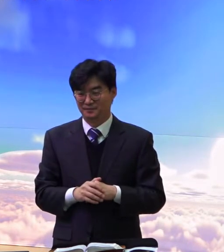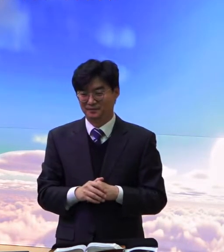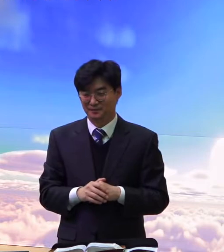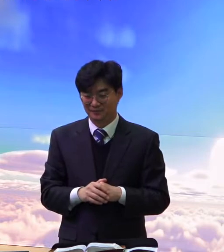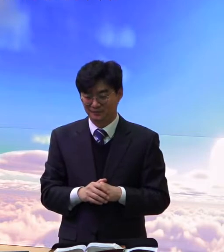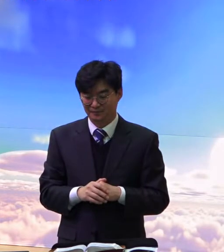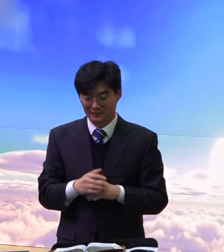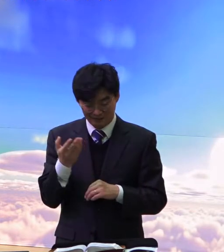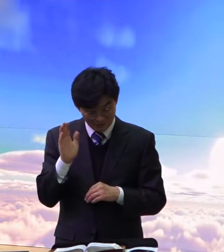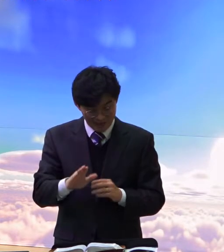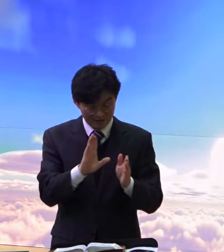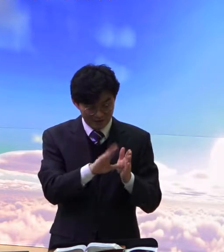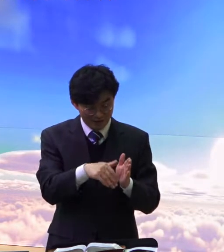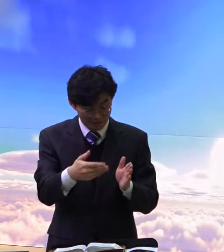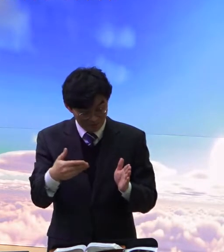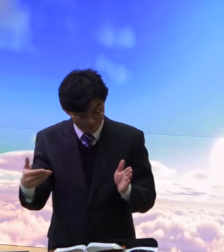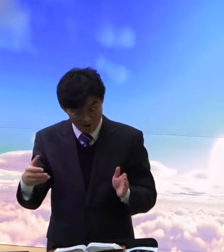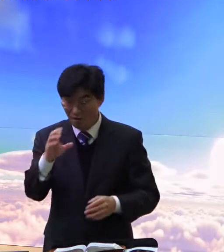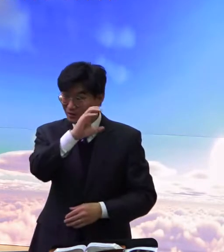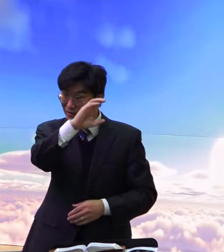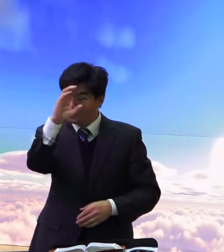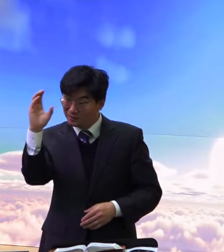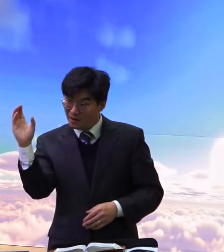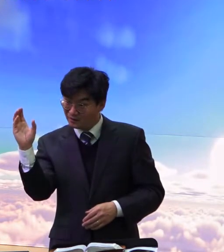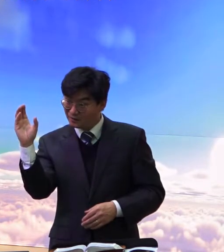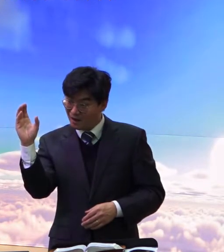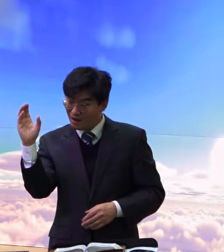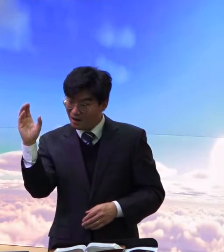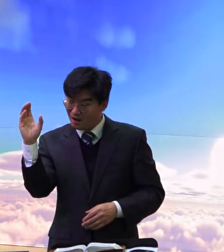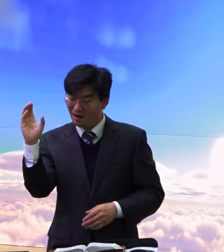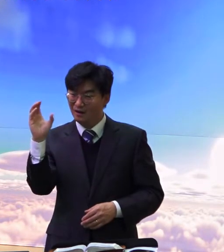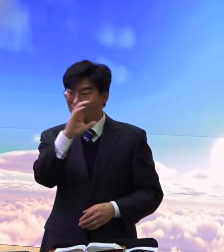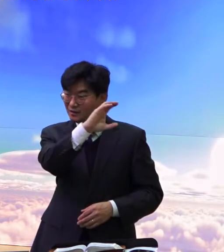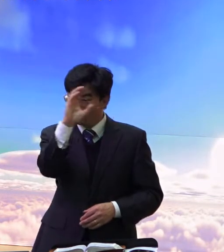그런데 어느덧 이 성탄의 기쁨을 잃어버린